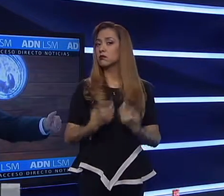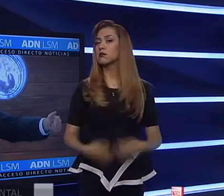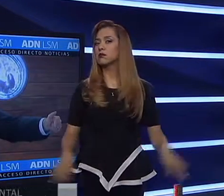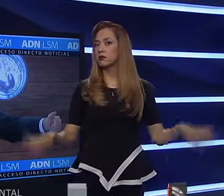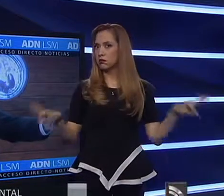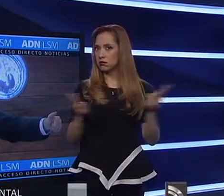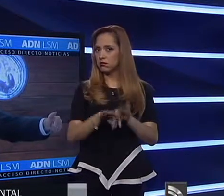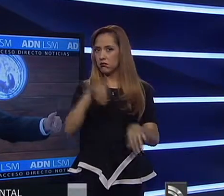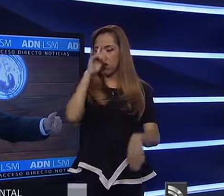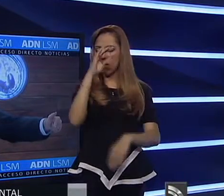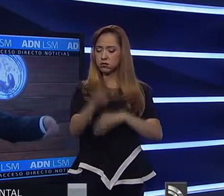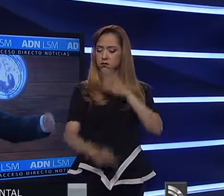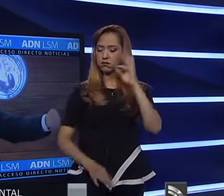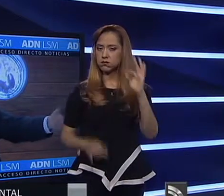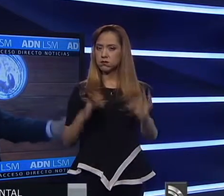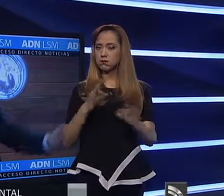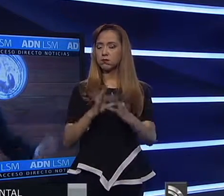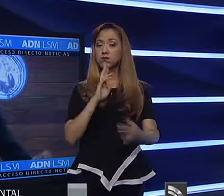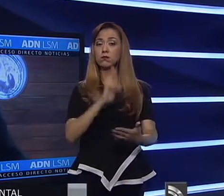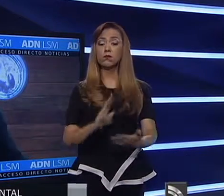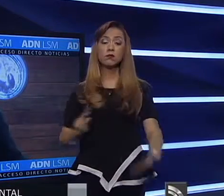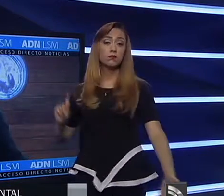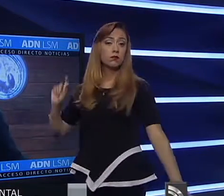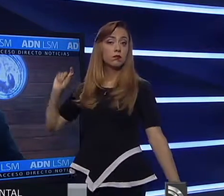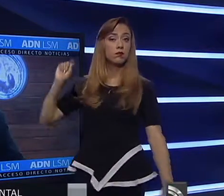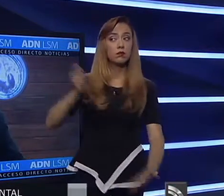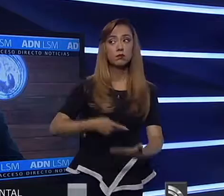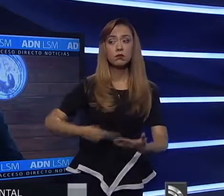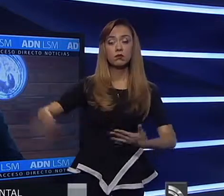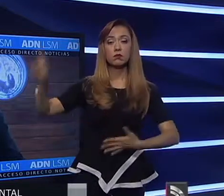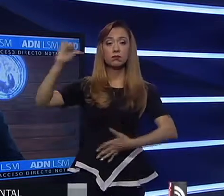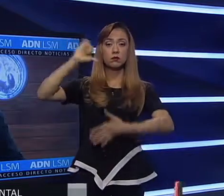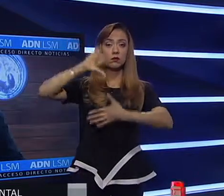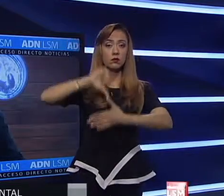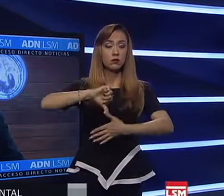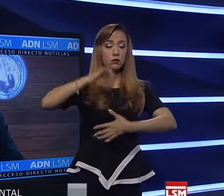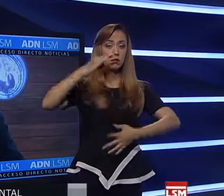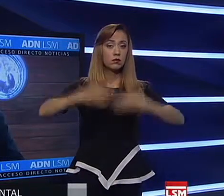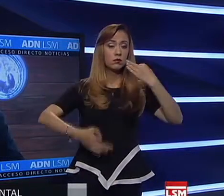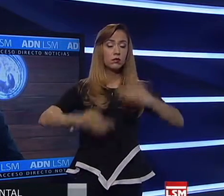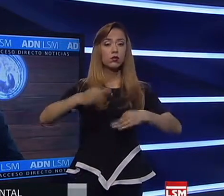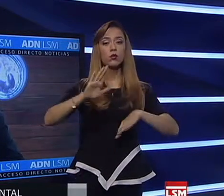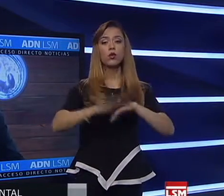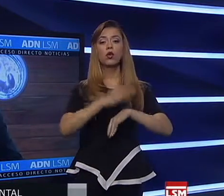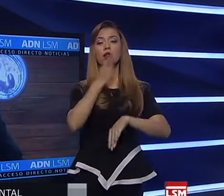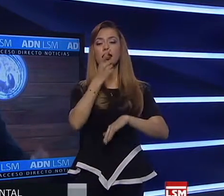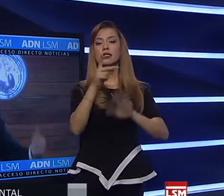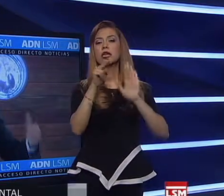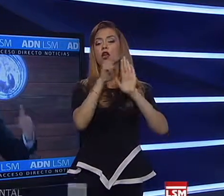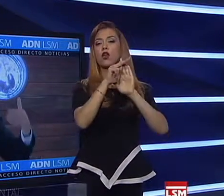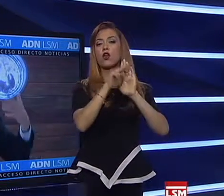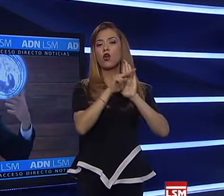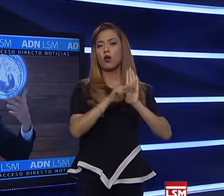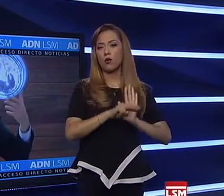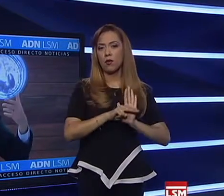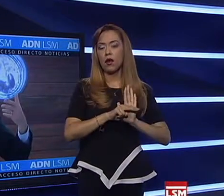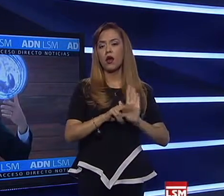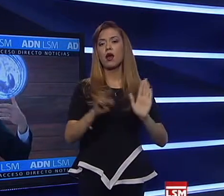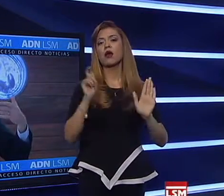debido cumplimiento de las sentencias de la Corte Interamericana a través de lo que la Corte llama norma convencional interpretada y la cosa